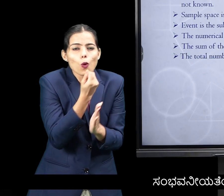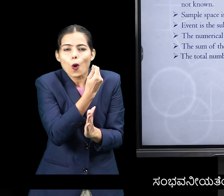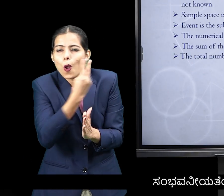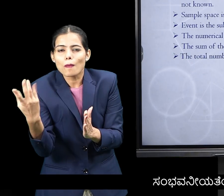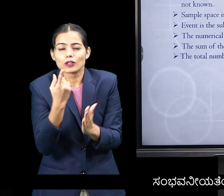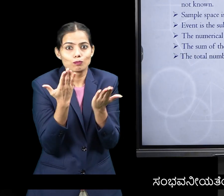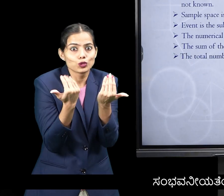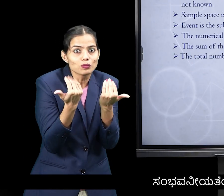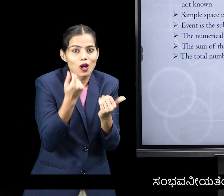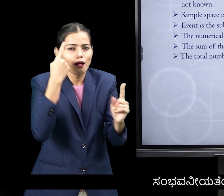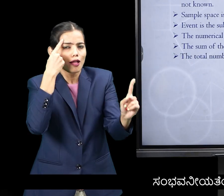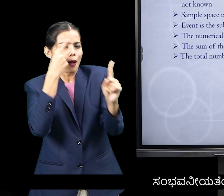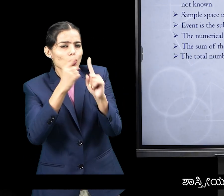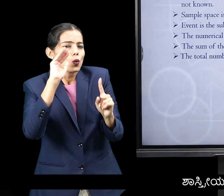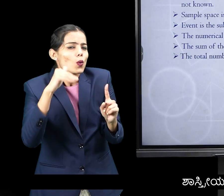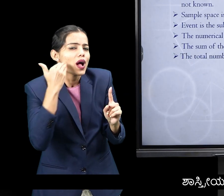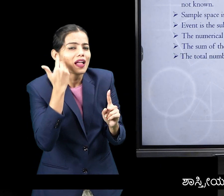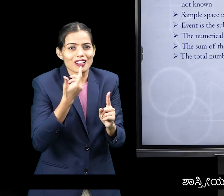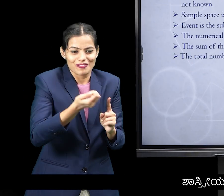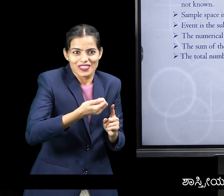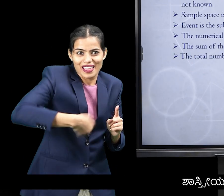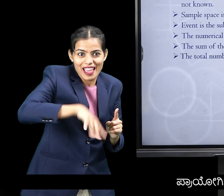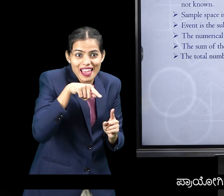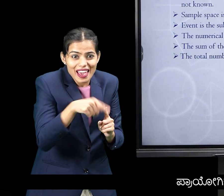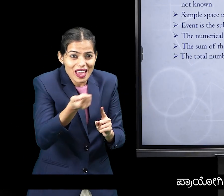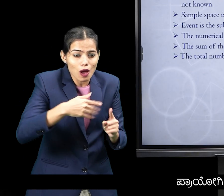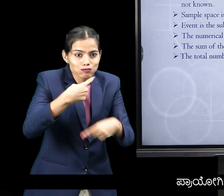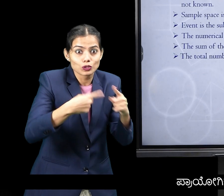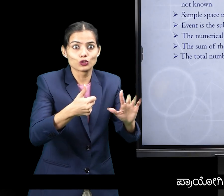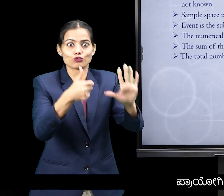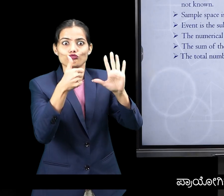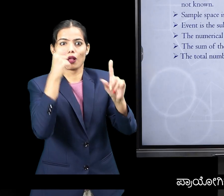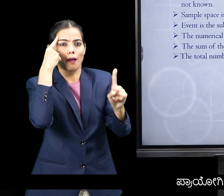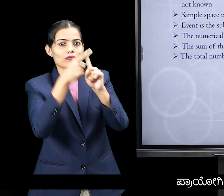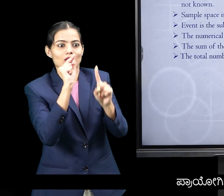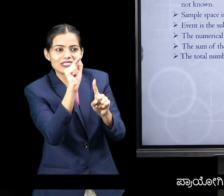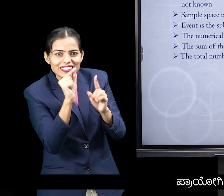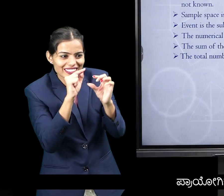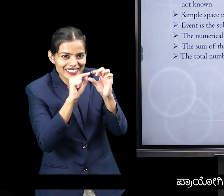ಸಂಭವನೀಯತೆಯ ವಿಧಾನಗಳ ವಿಧಗಳು: ಶಾಸ್ತ್ರೀಯ ಸಂಭವನೀಯತೆ, ಪ್ರಾಯೋಗಿಕ ಸಂಭವನೀಯತೆ.